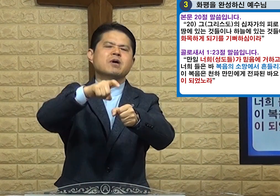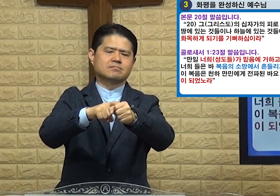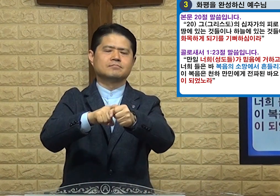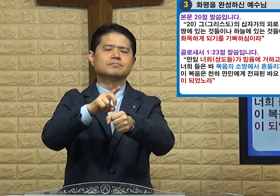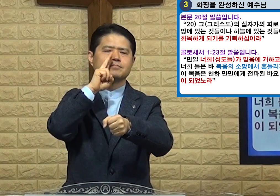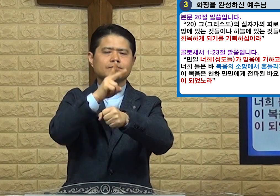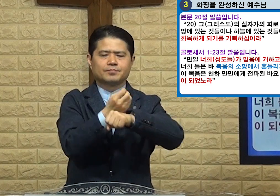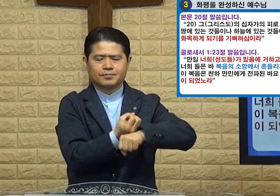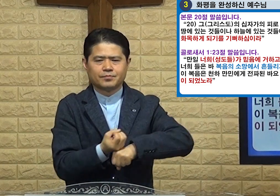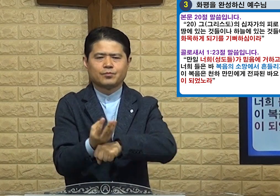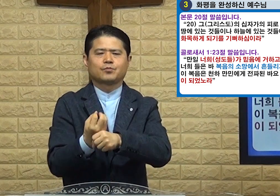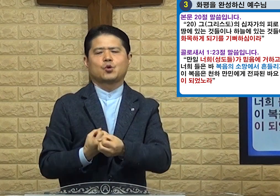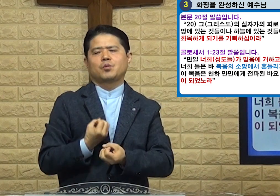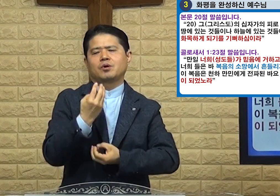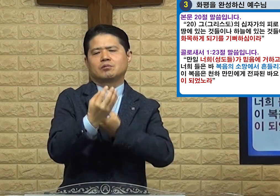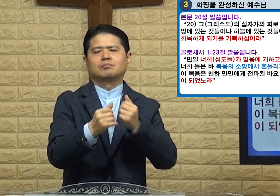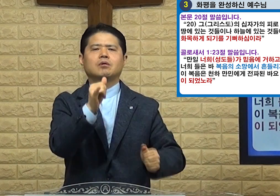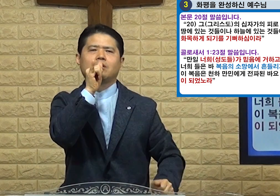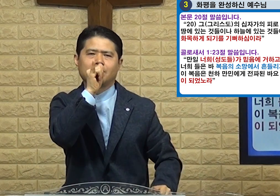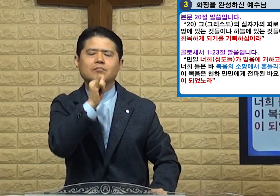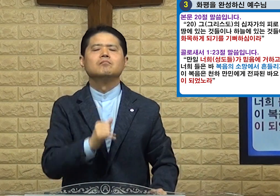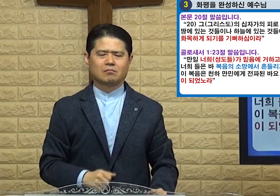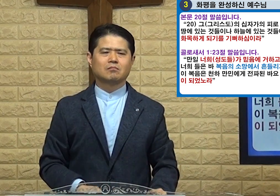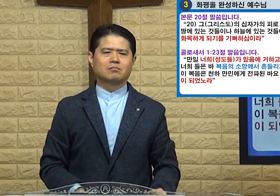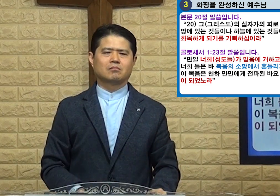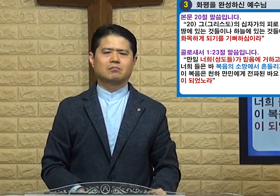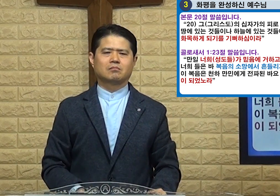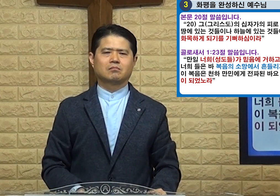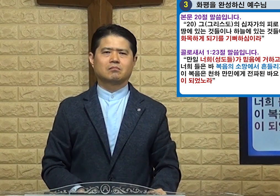확증하고 그것을 위해서 바울이 고백한 것입니다.